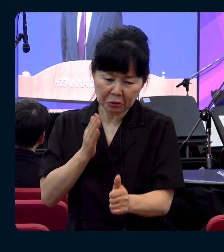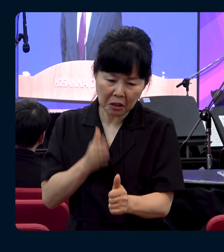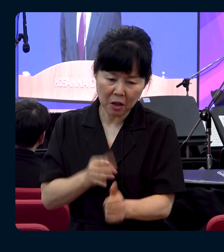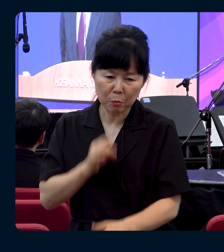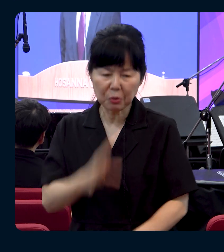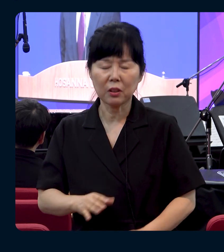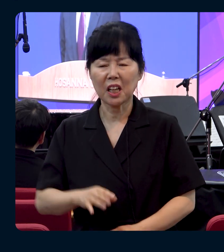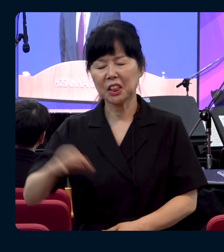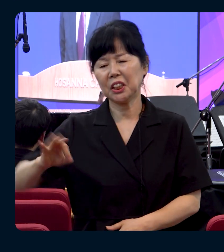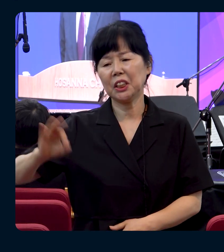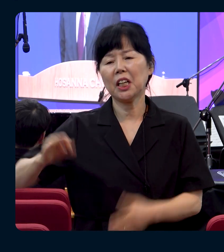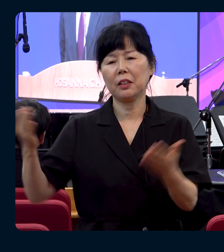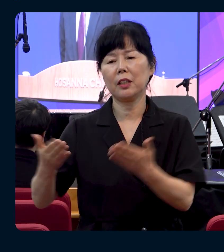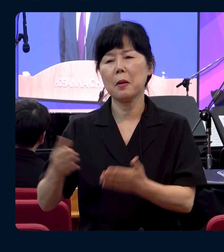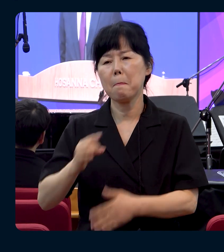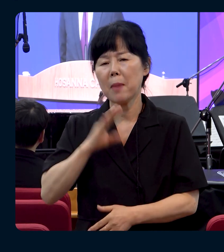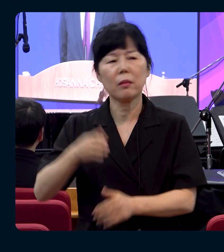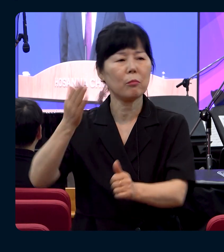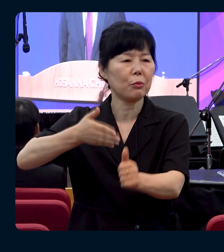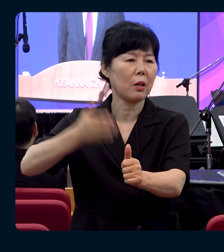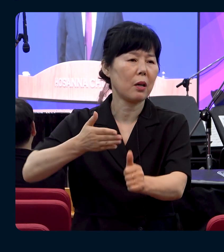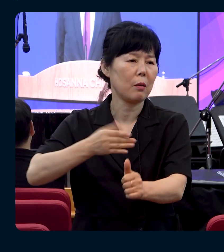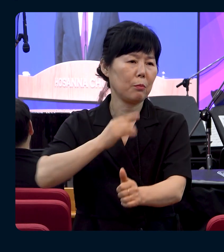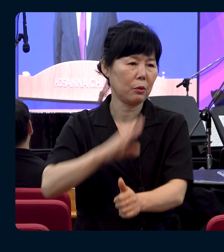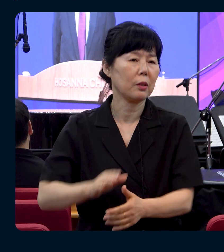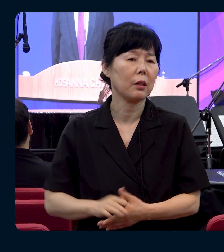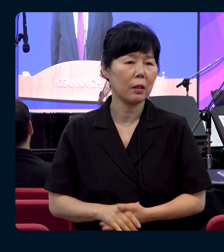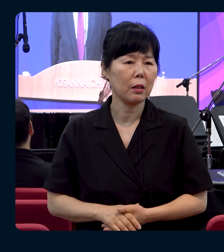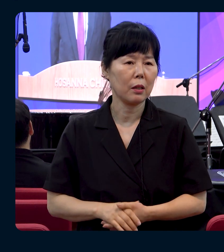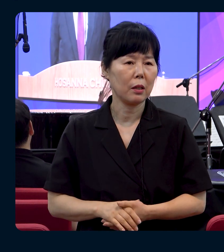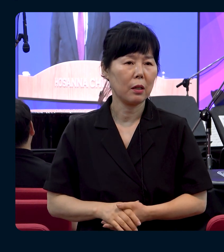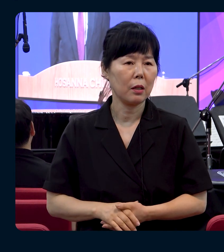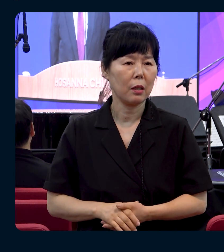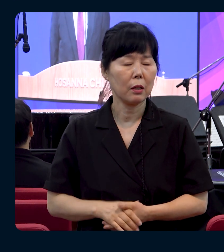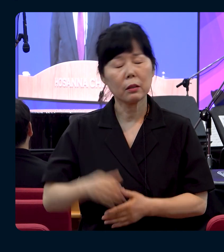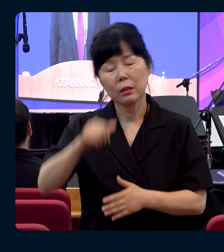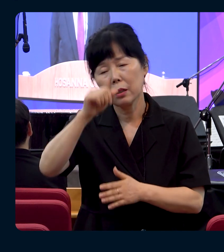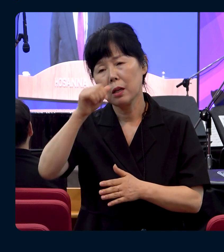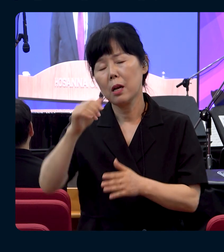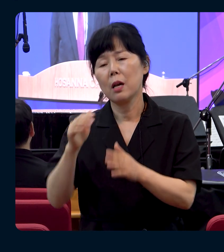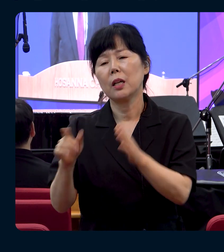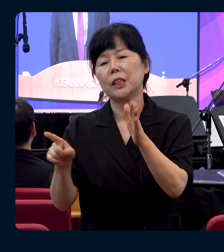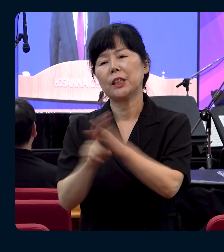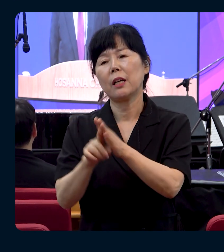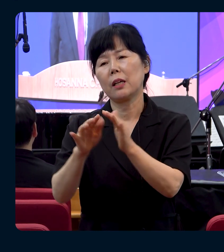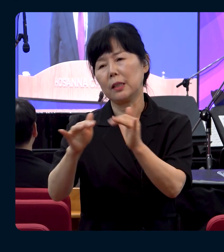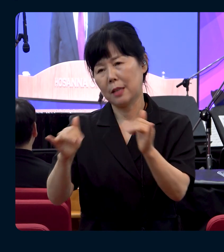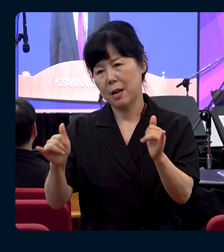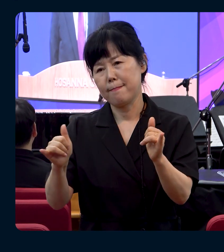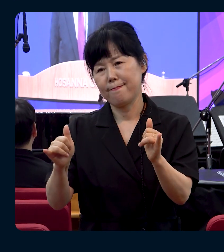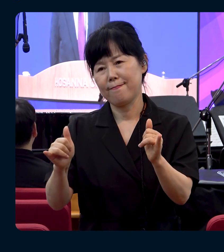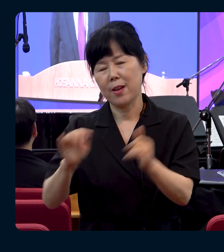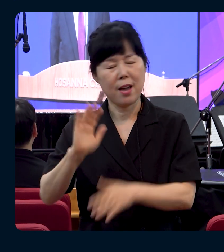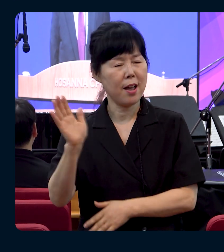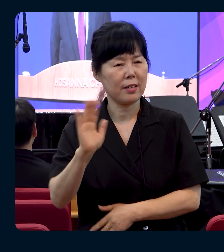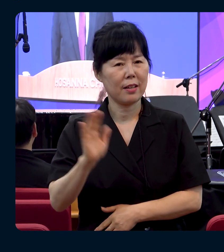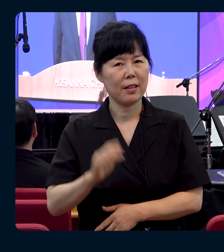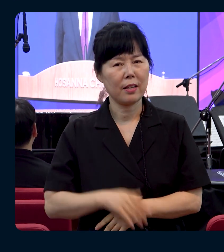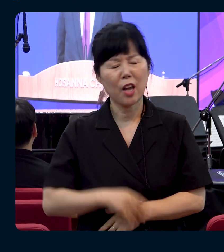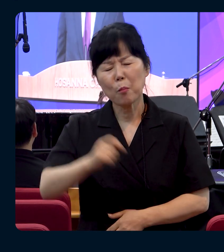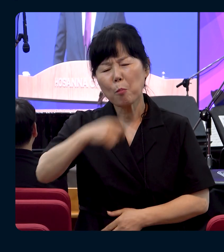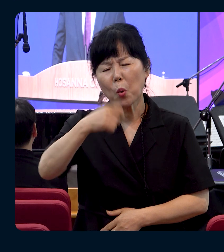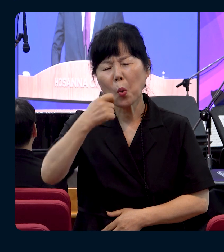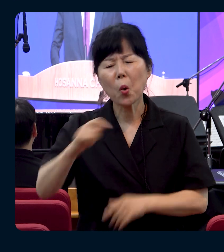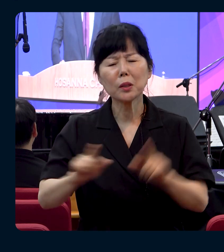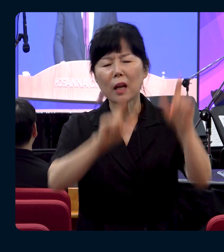이런 정도 아니에요, 그렇죠? 여러분, 그건 삶이 아니다. 그건 사육이거나 혹은 생존이다 하는